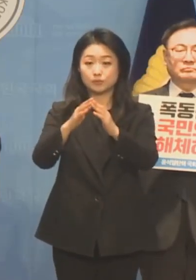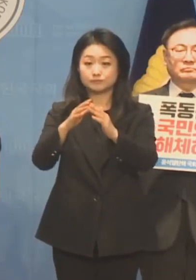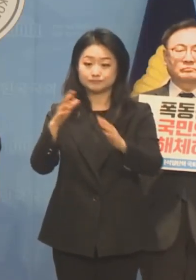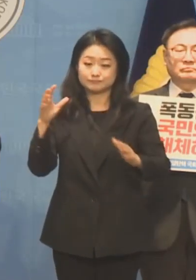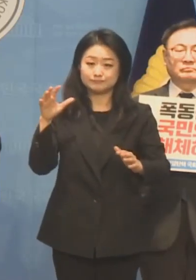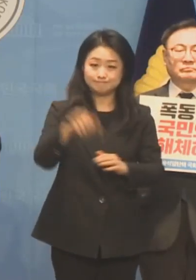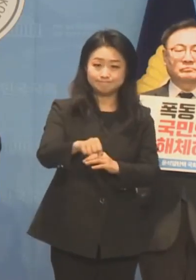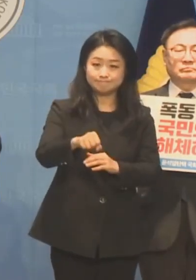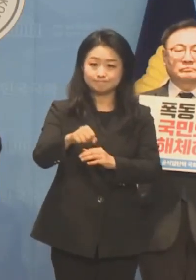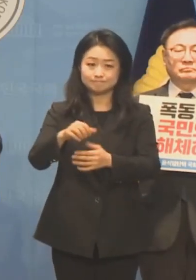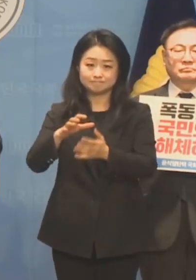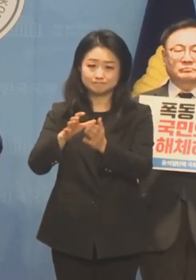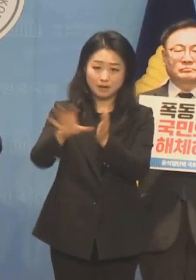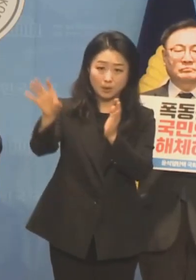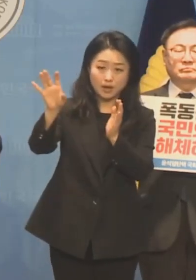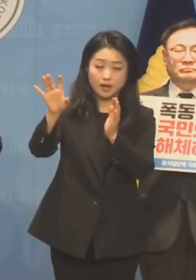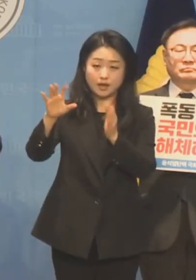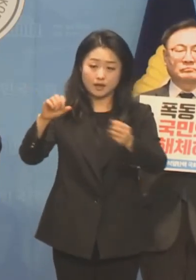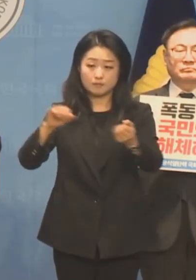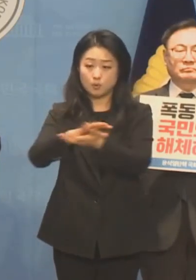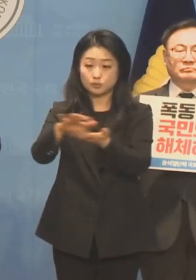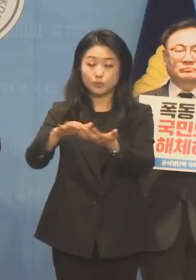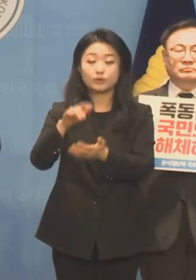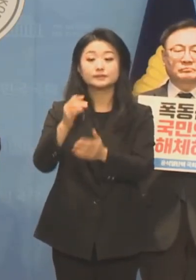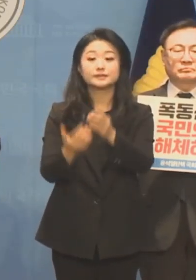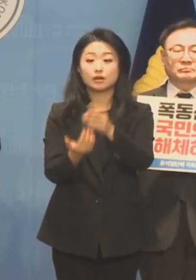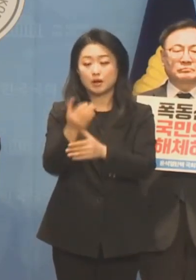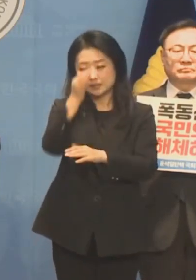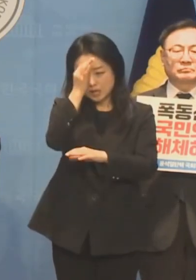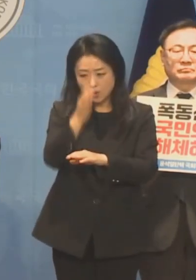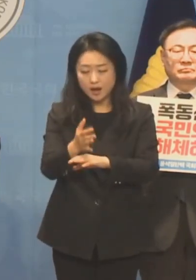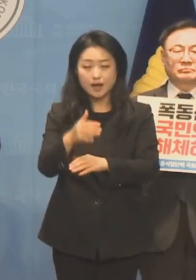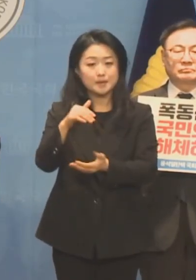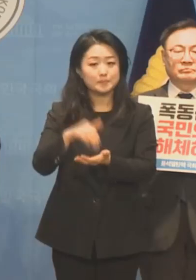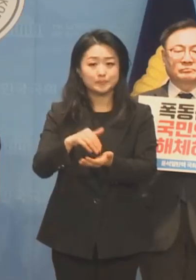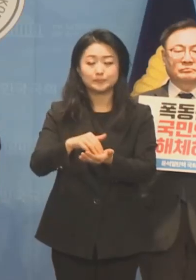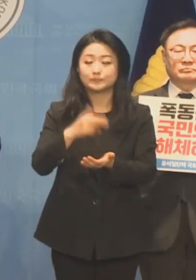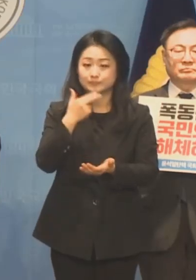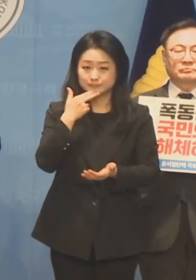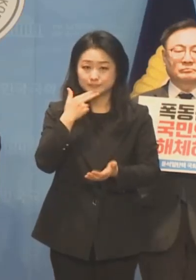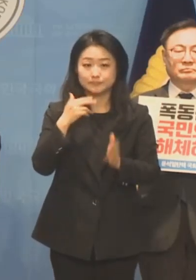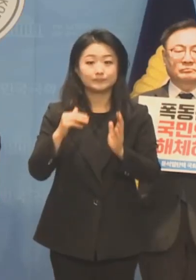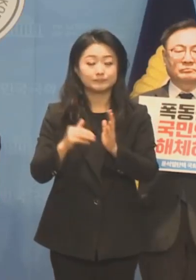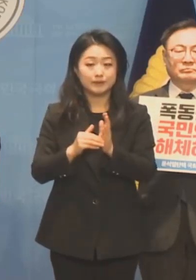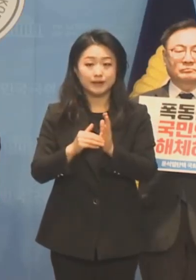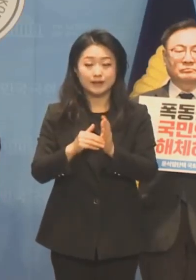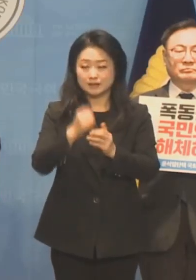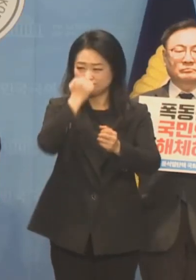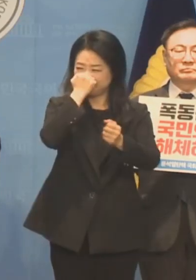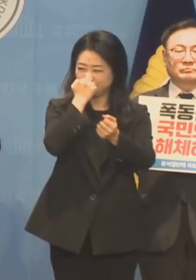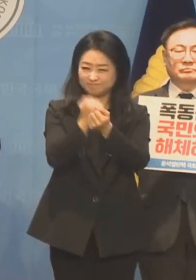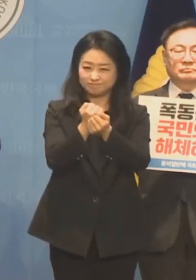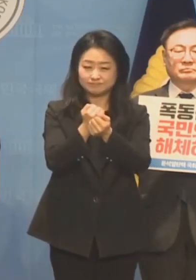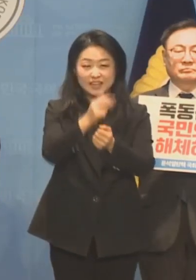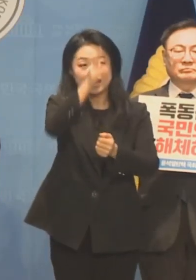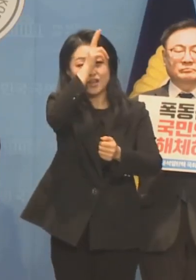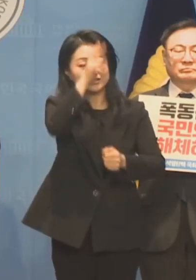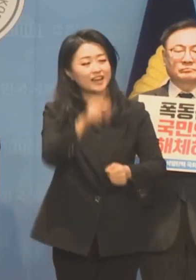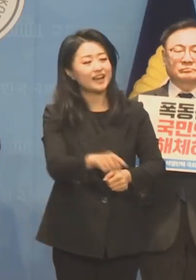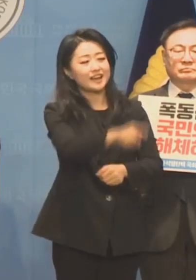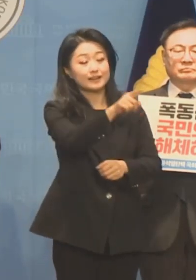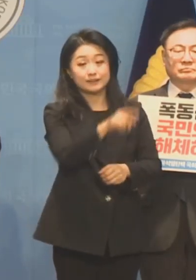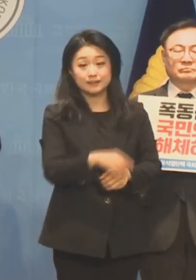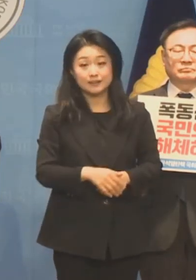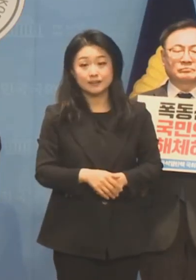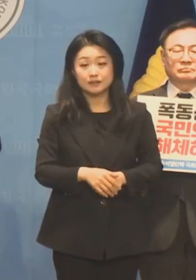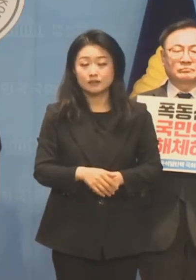침탈, 파괴, 폭동에 대해서 사과나 반성은 한 줄도 없습니다. 뻔뻔하게 경찰 탓을 합니다.